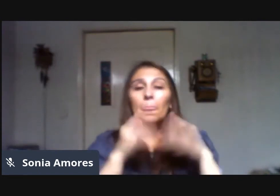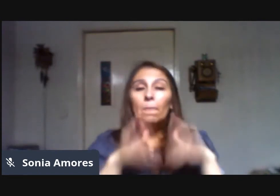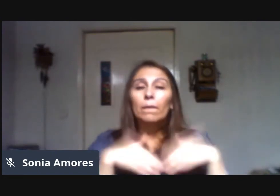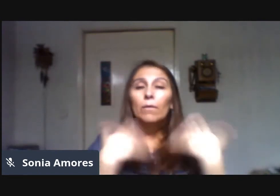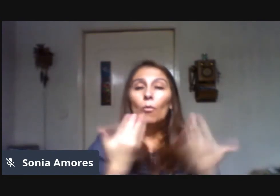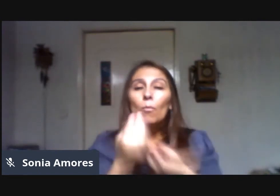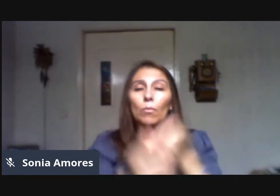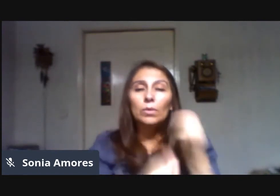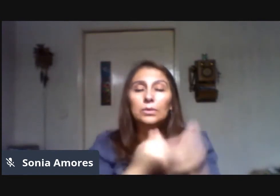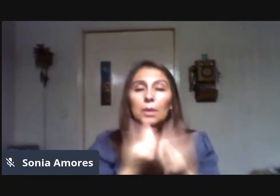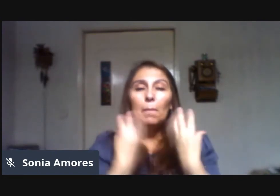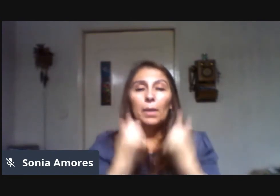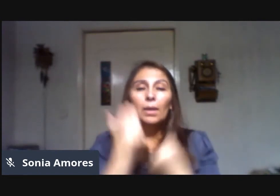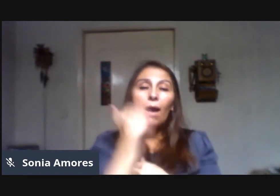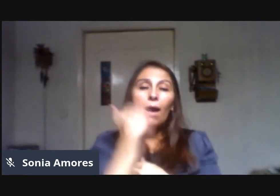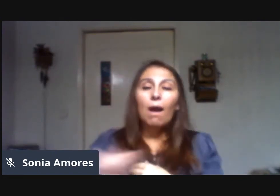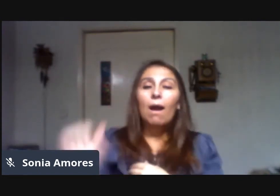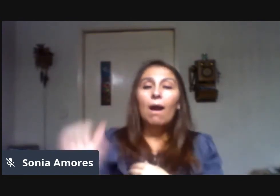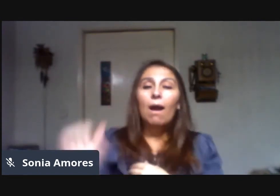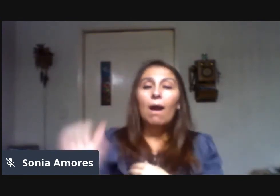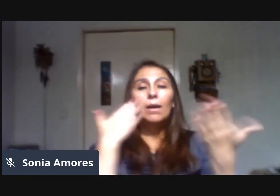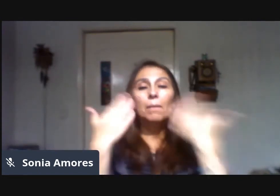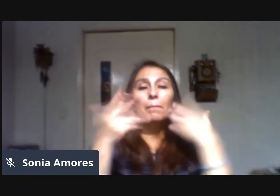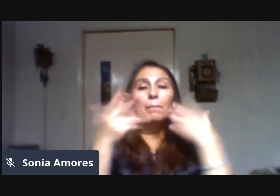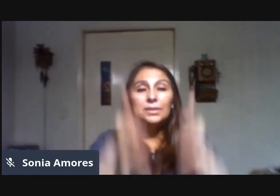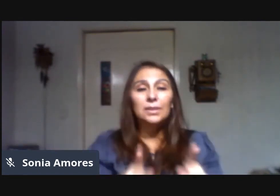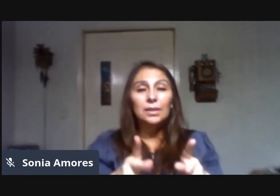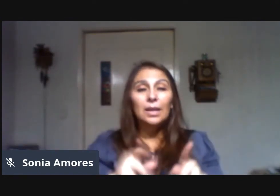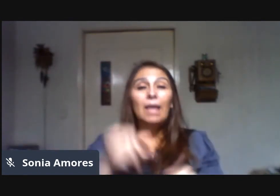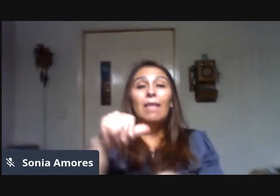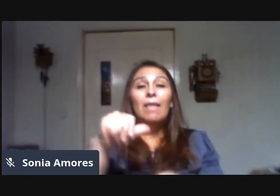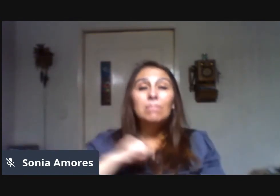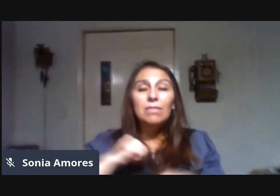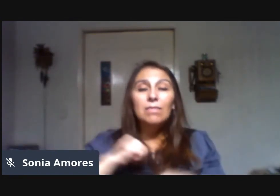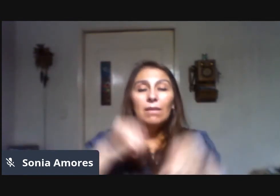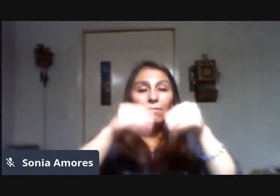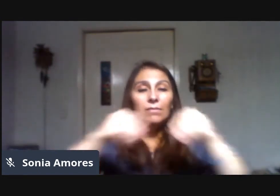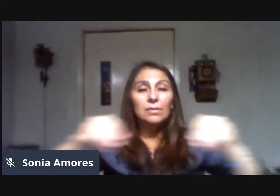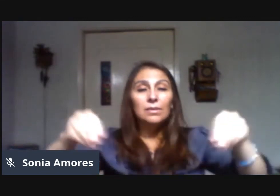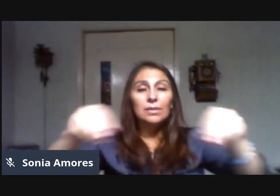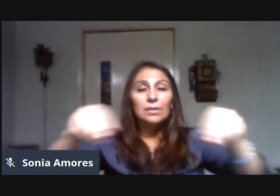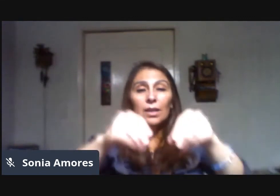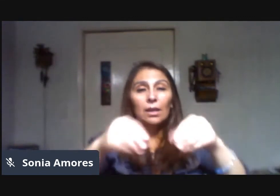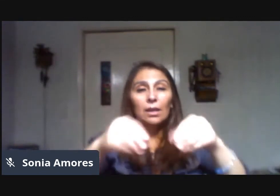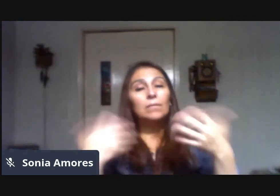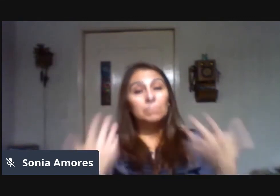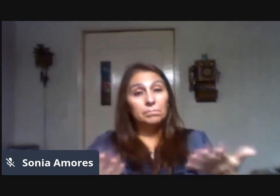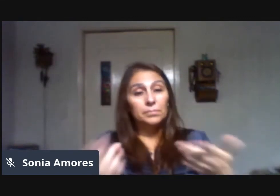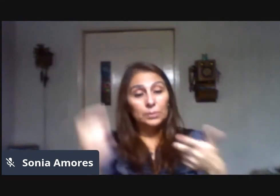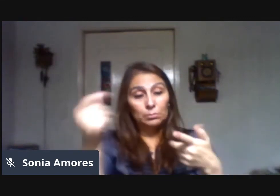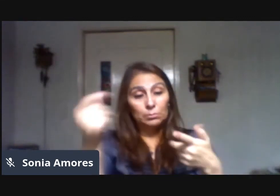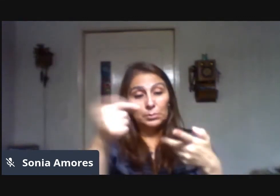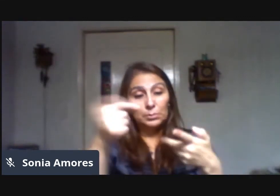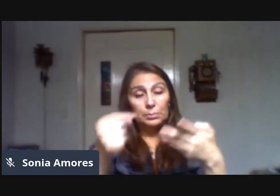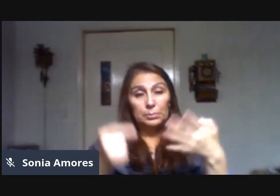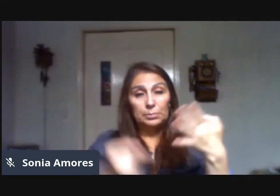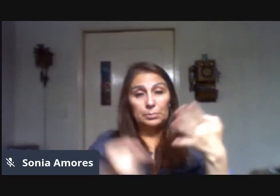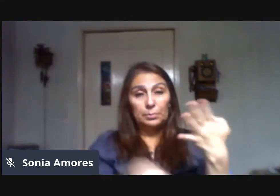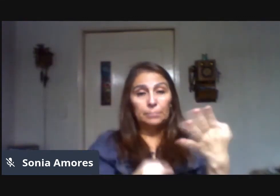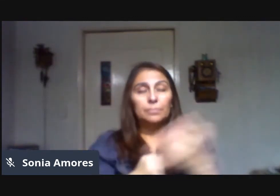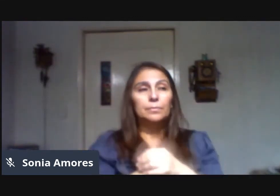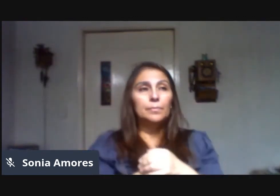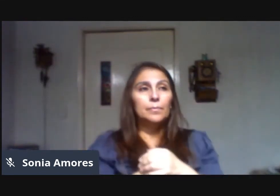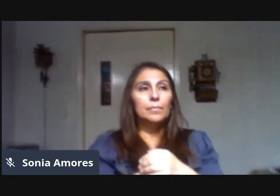tengan acceso a la tierra? Es vital esto. Hay que romper con lo que nosotros estamos